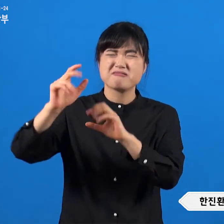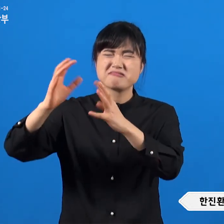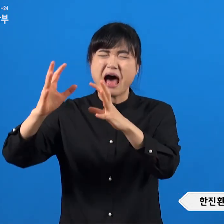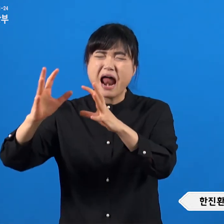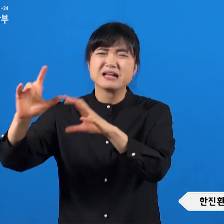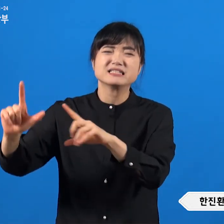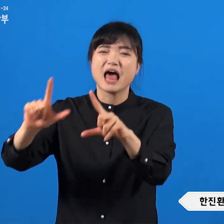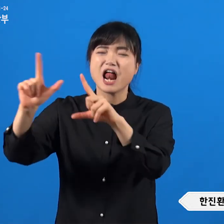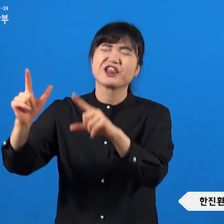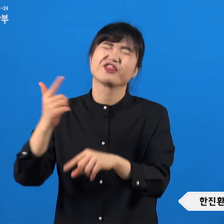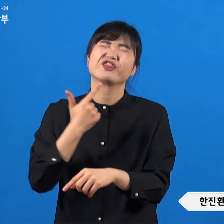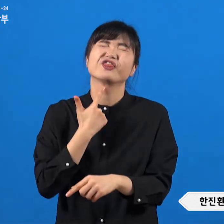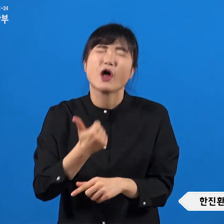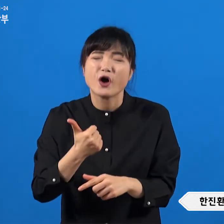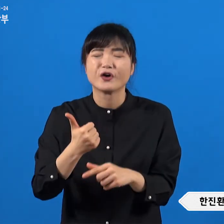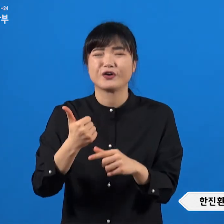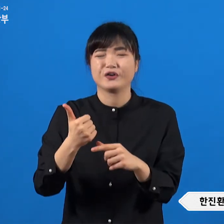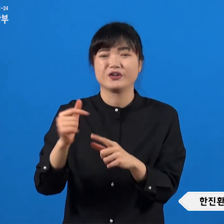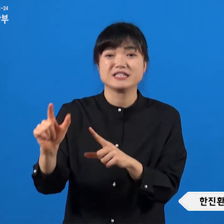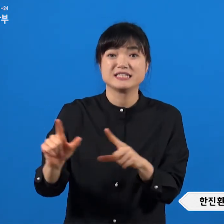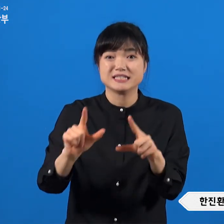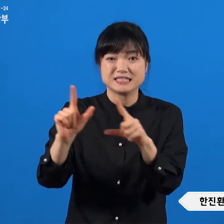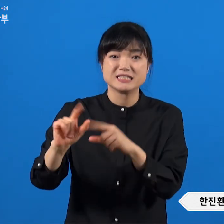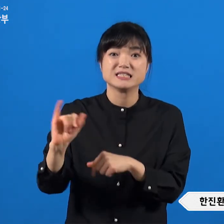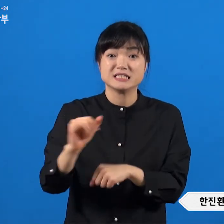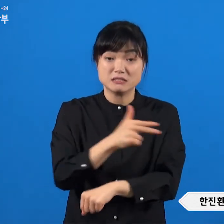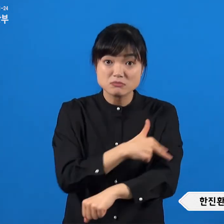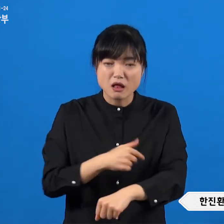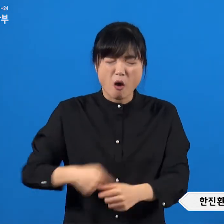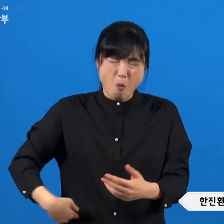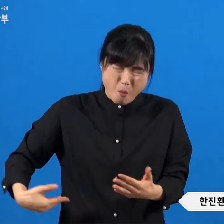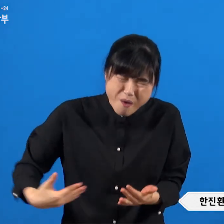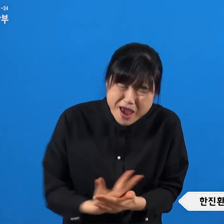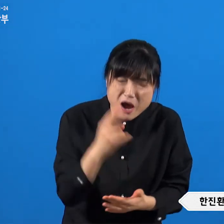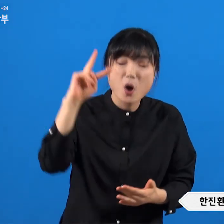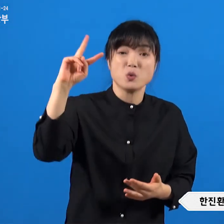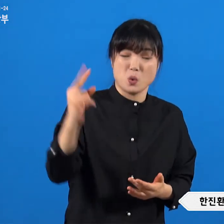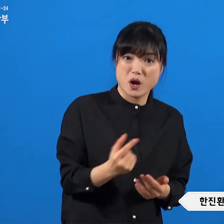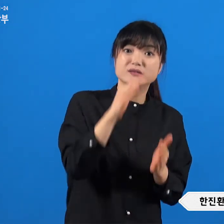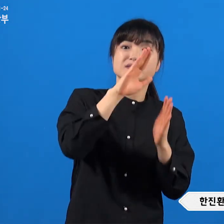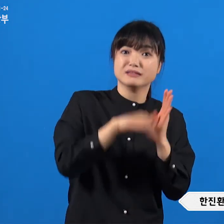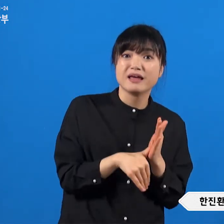삶 같은 그런 사람도 회개하고 돌이킬 때에